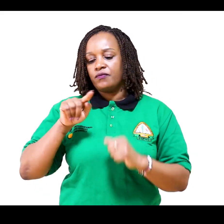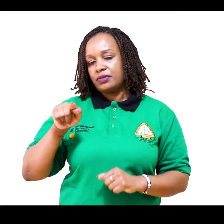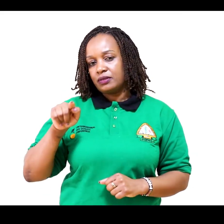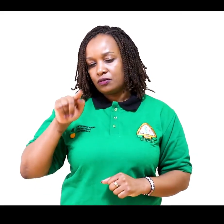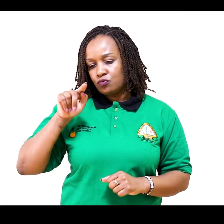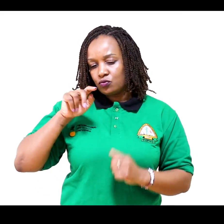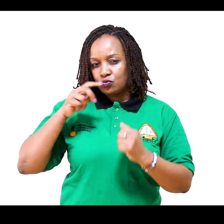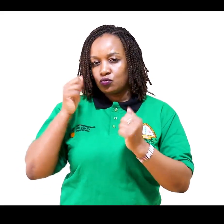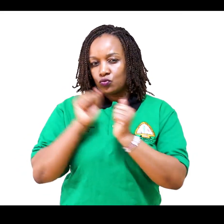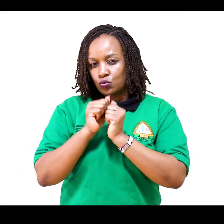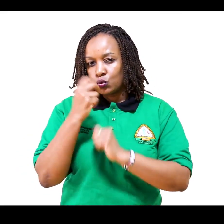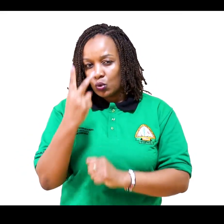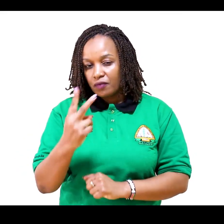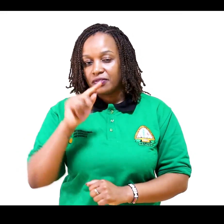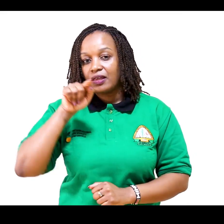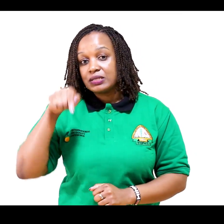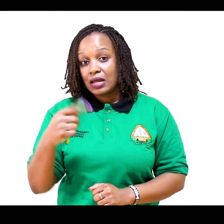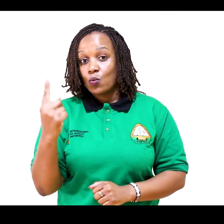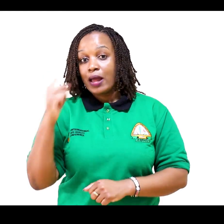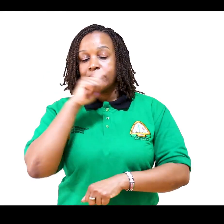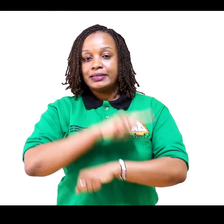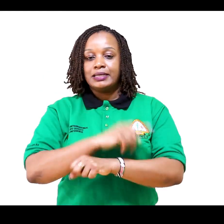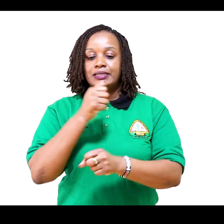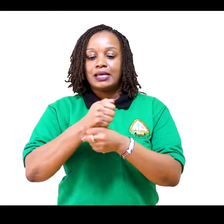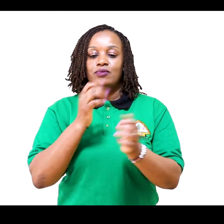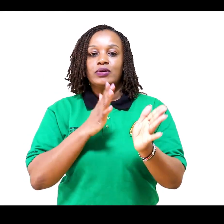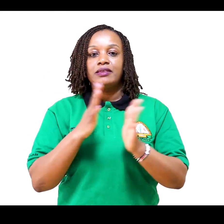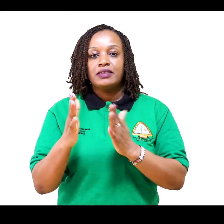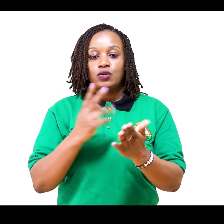kwa siku na hufanyika ndani ya wiki 2 baada ya ankara.